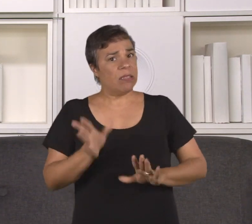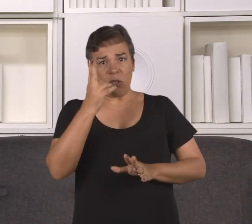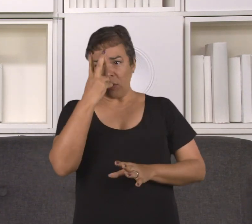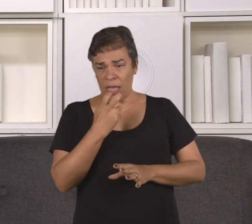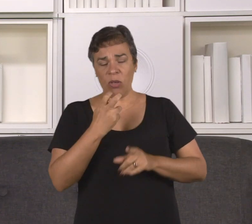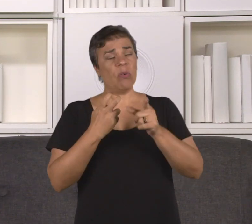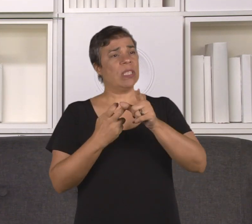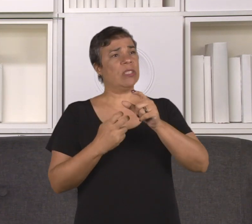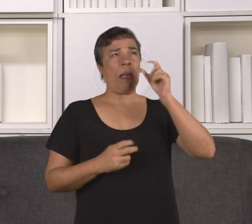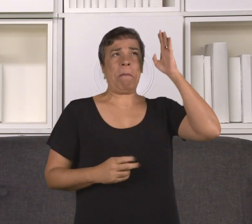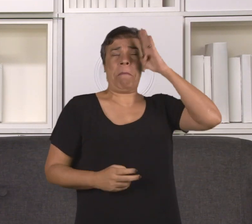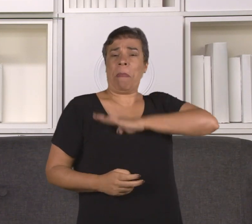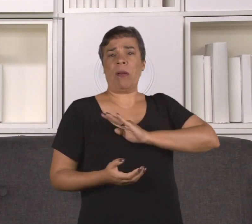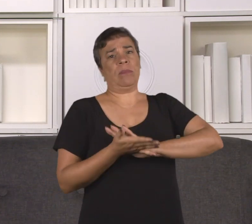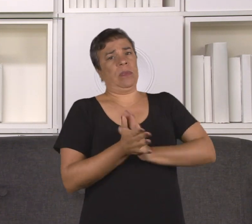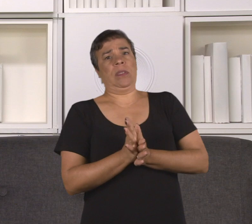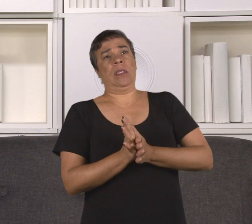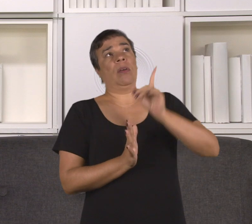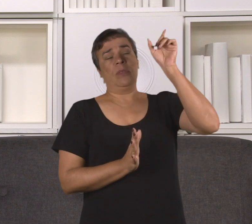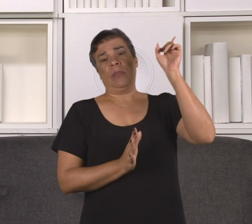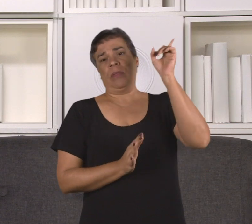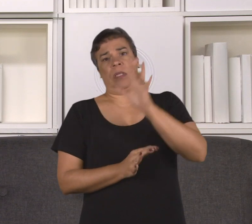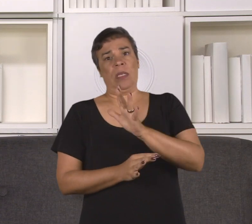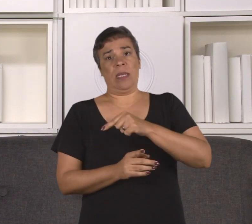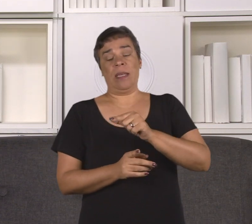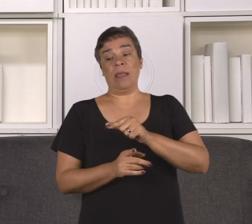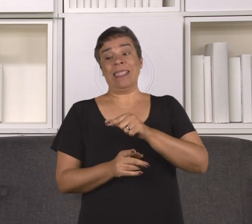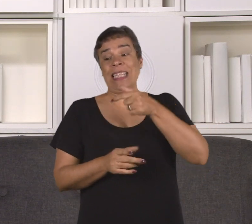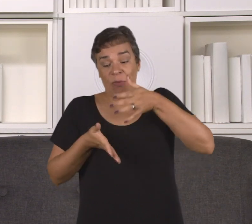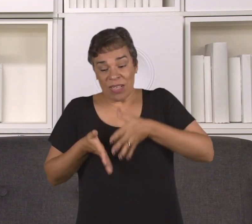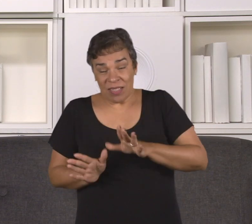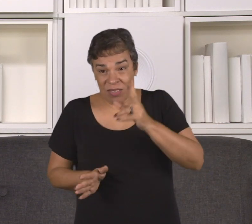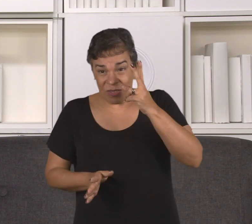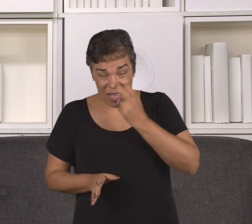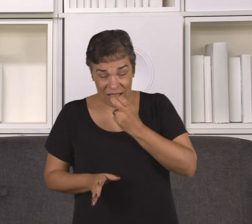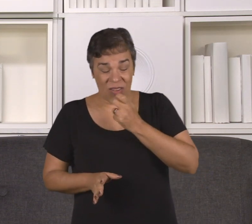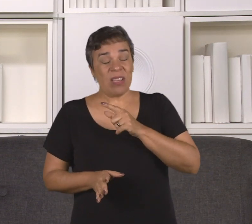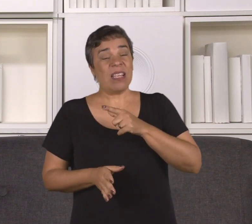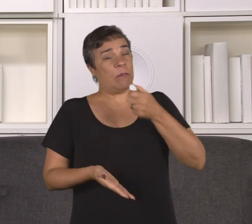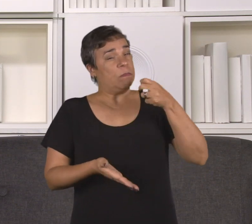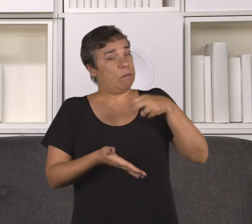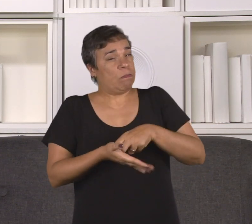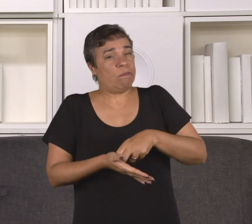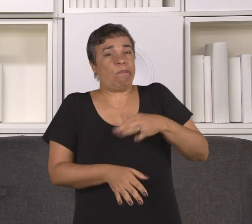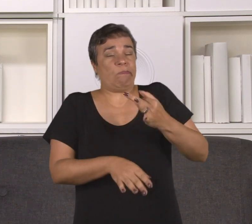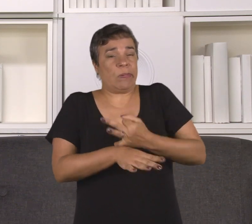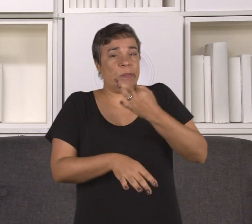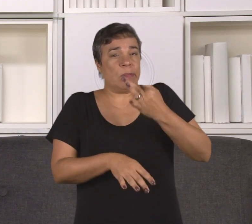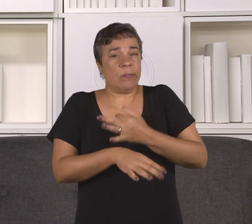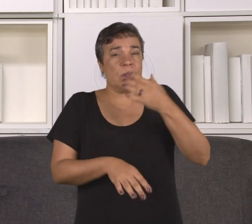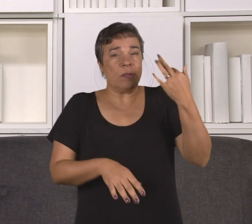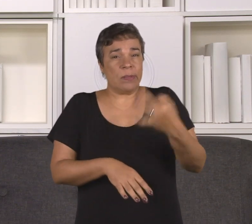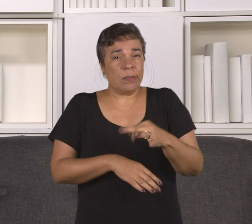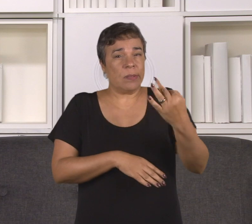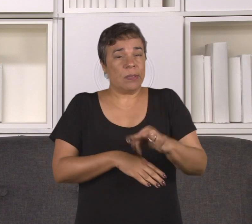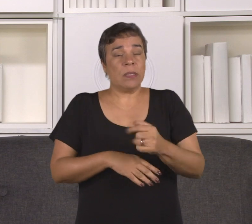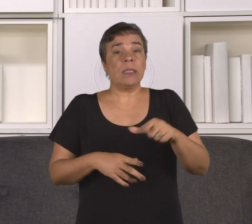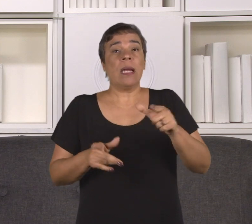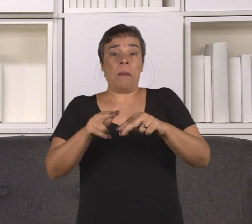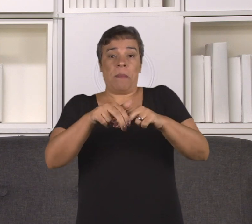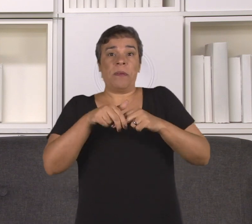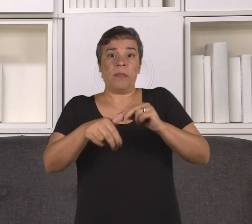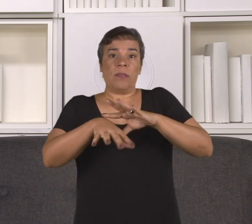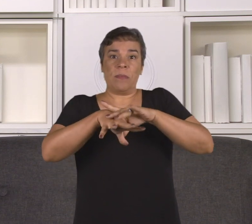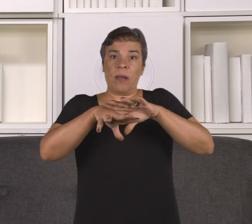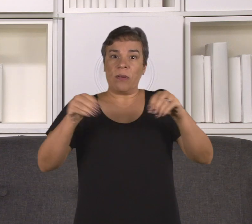Isso é um castigo divino. Nasceu cego, ele está sendo castigado por Deus. Por isso é que a cura de um cego